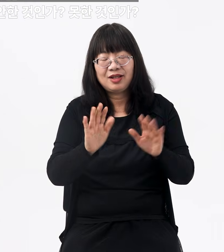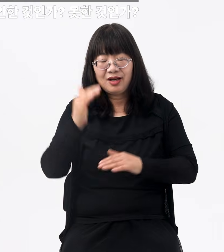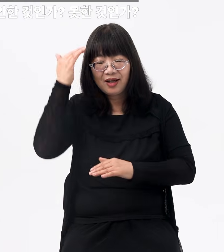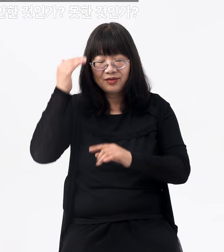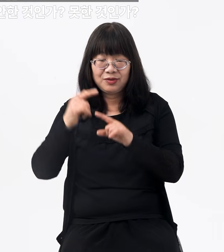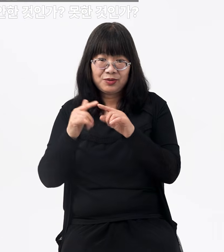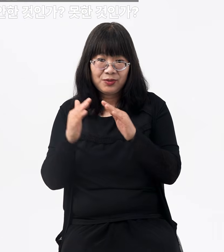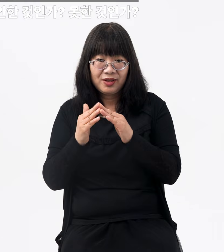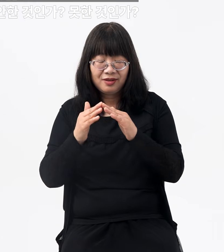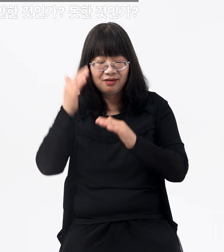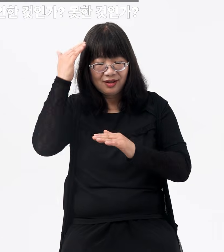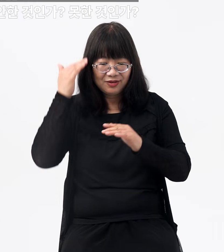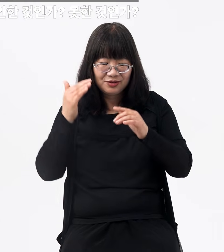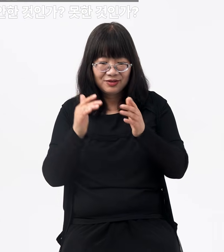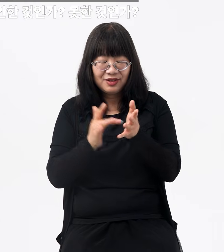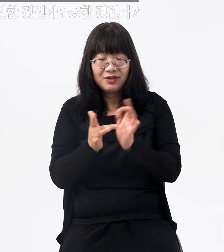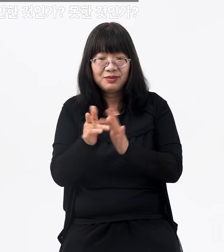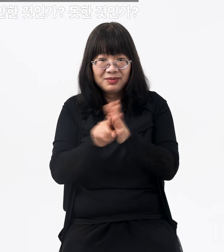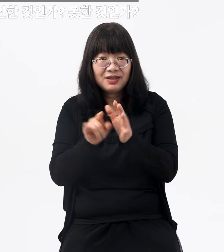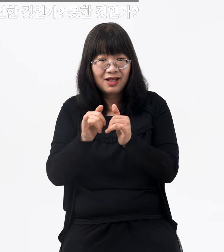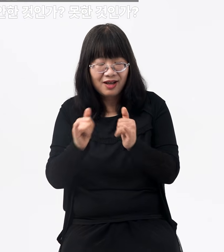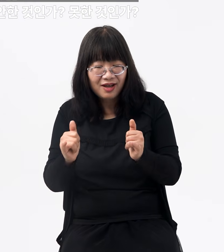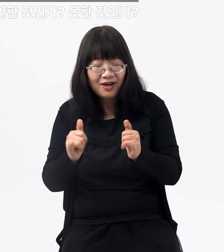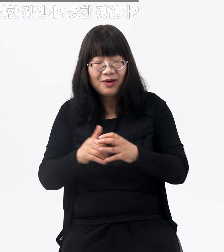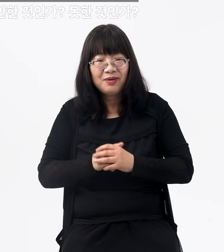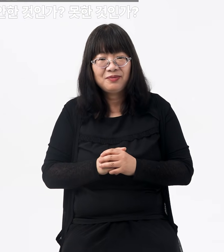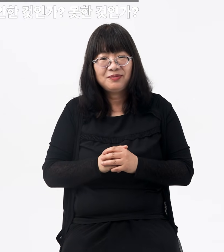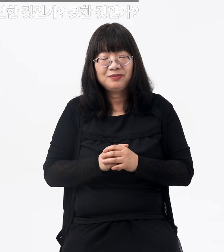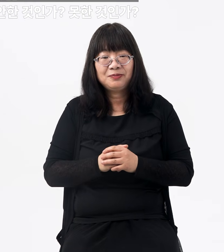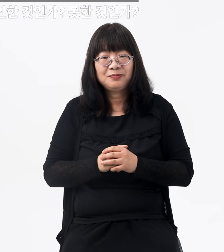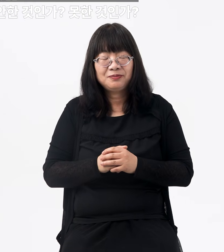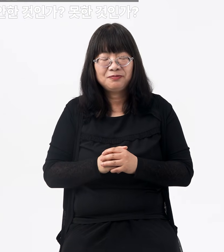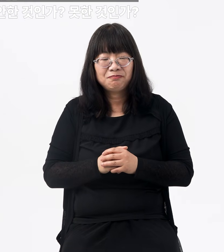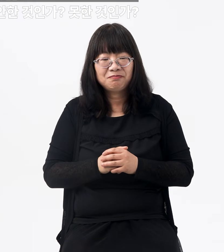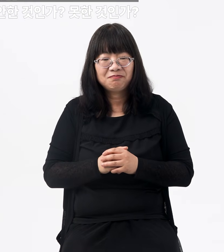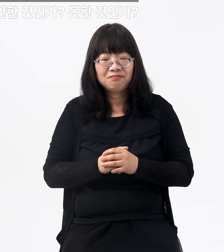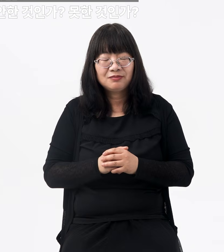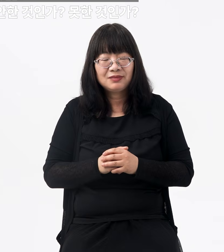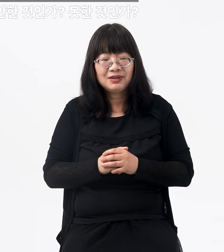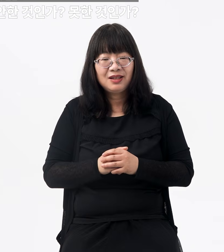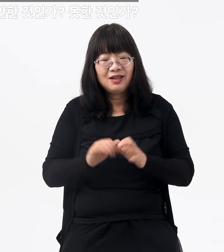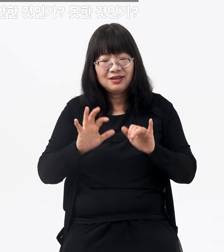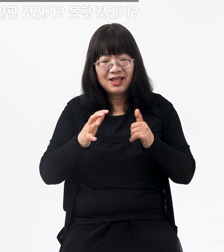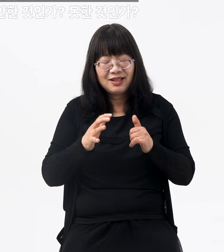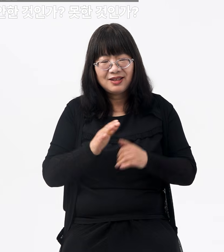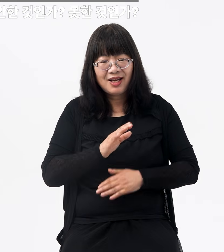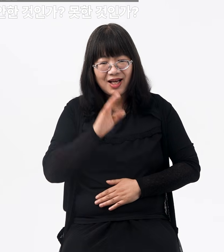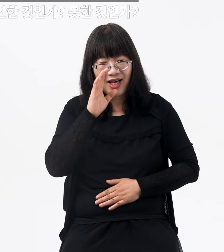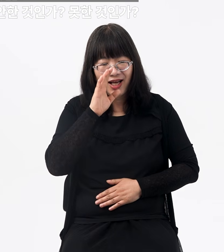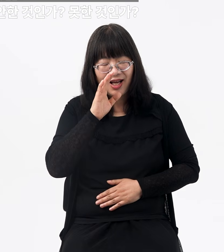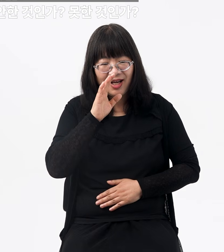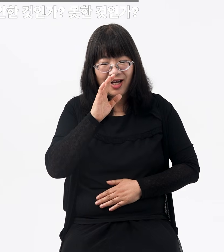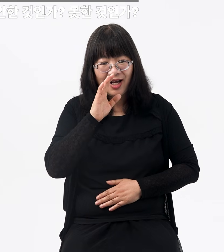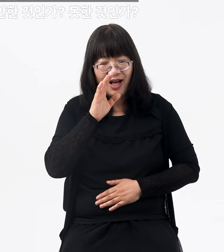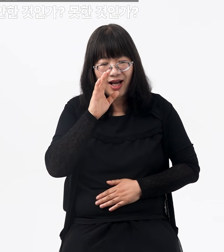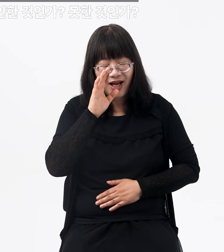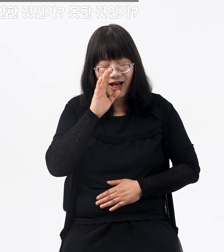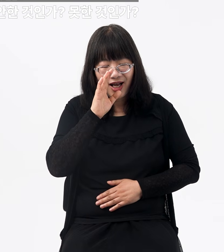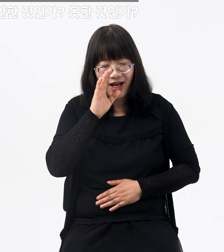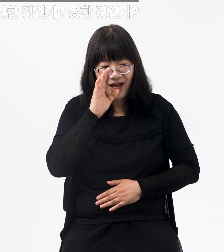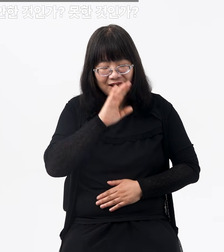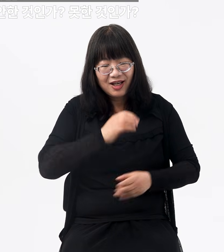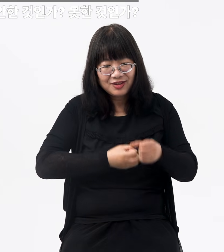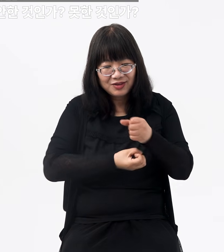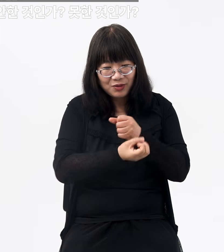한국 그리스도인들이 어쩌다가 참 빌런의 자리에 자리매김이 되어 있는 이 참 서글픈